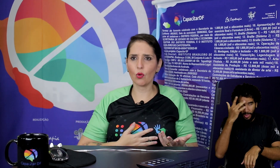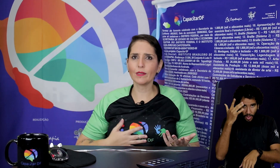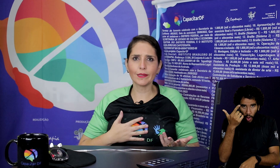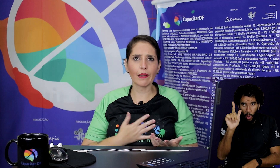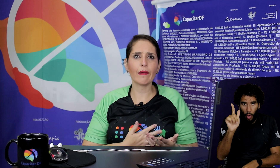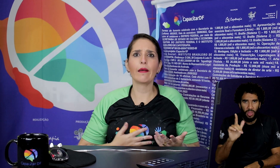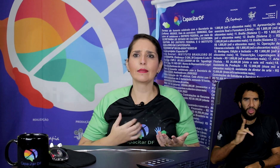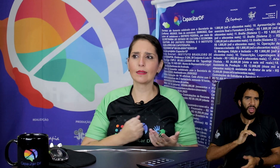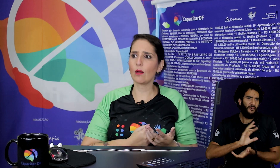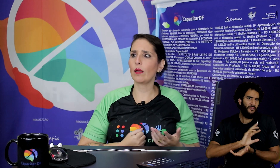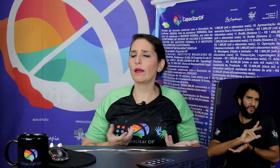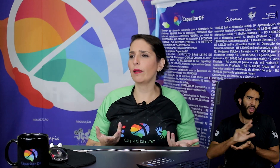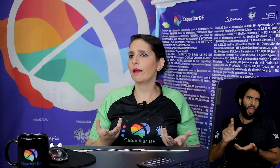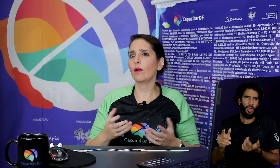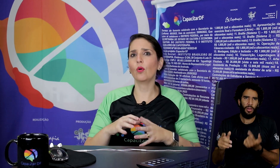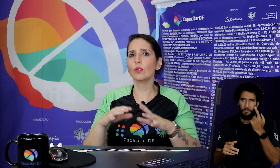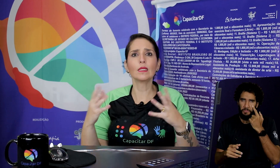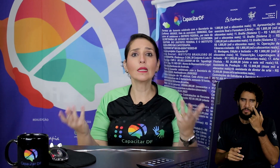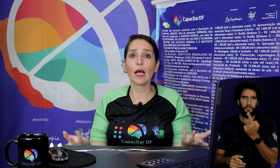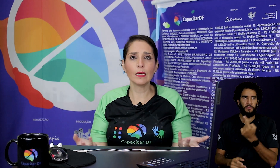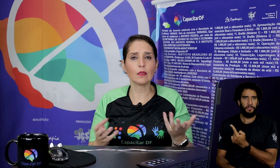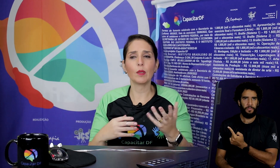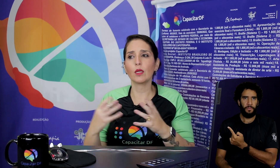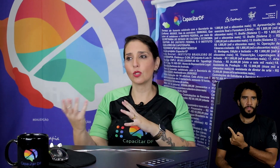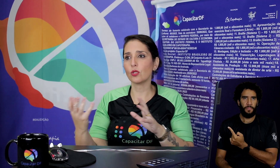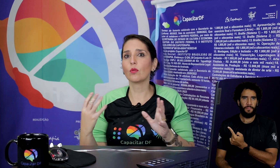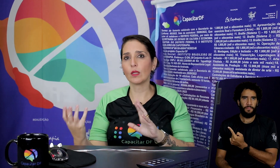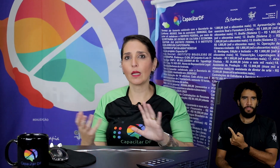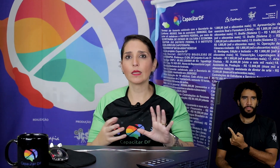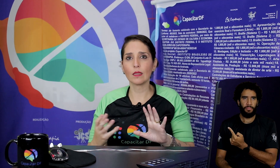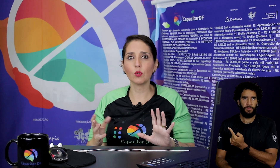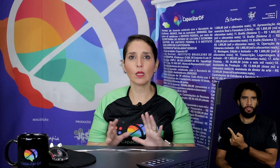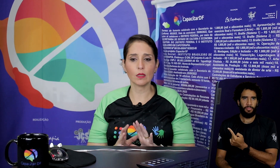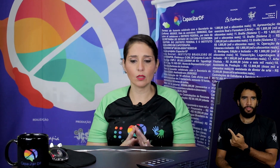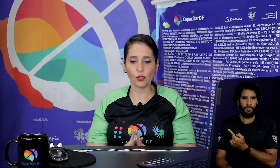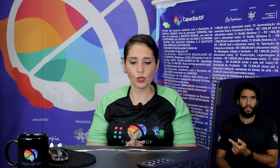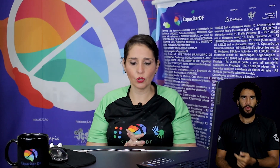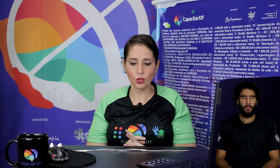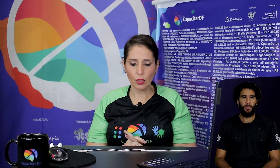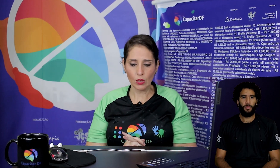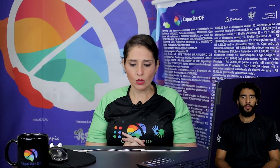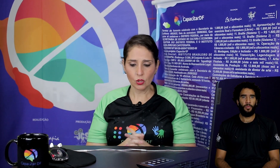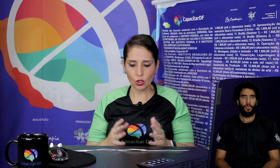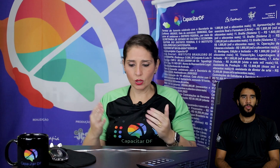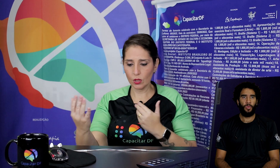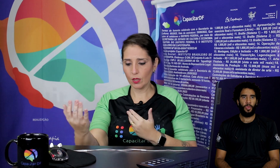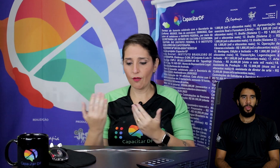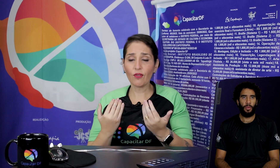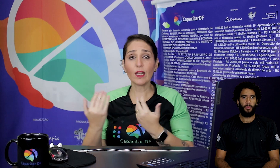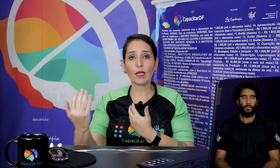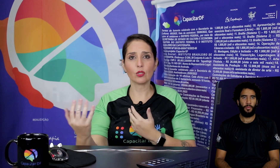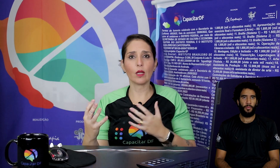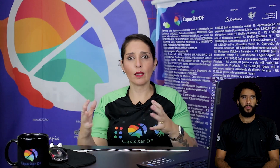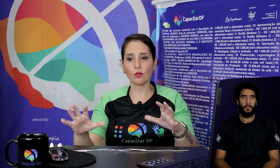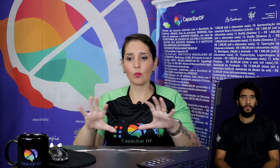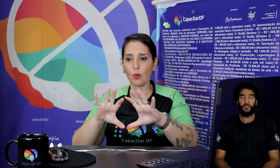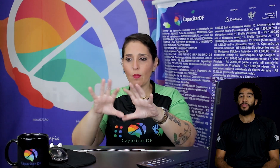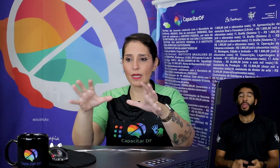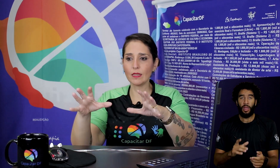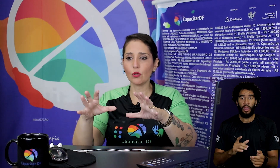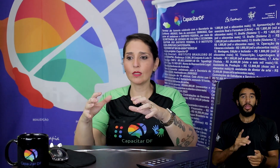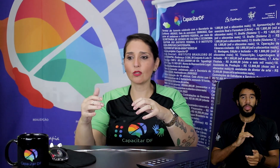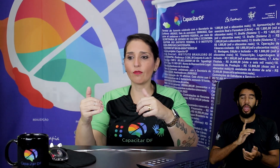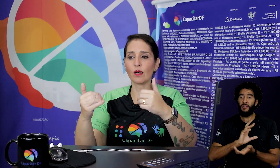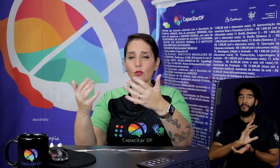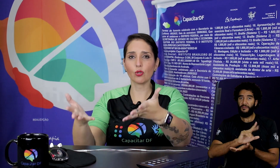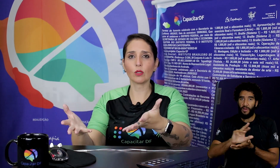outros, gostar, outros sinais também que a gente não tem essa mudança de referente, né? Por mais